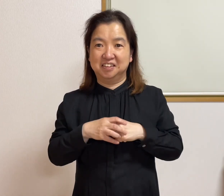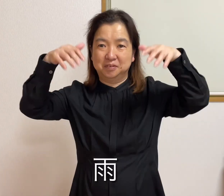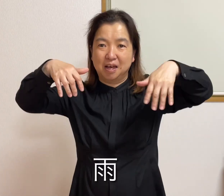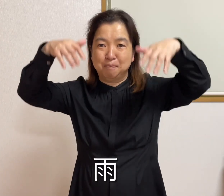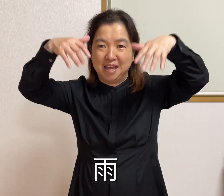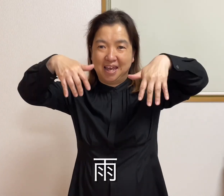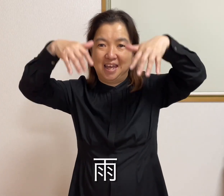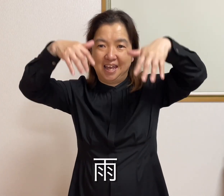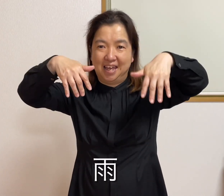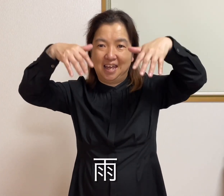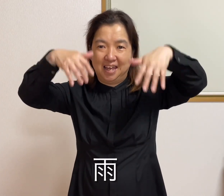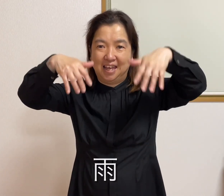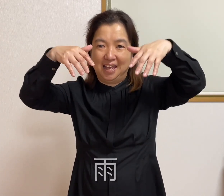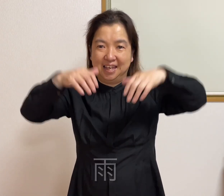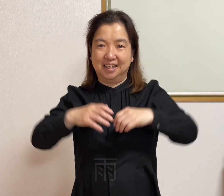あ、